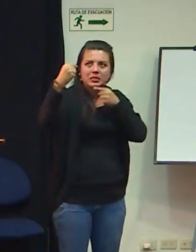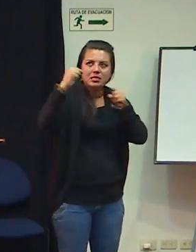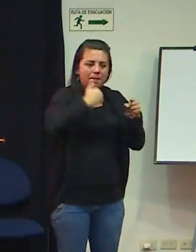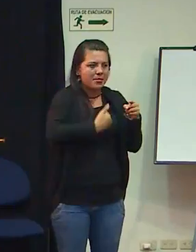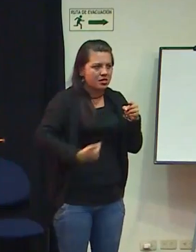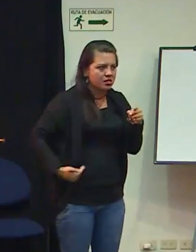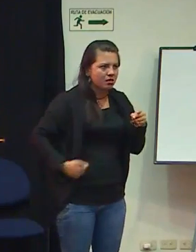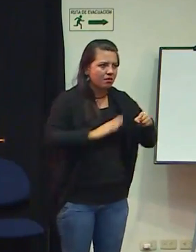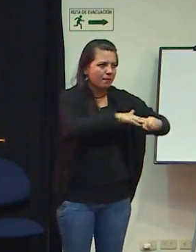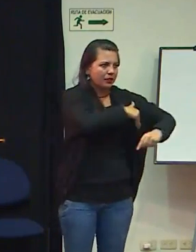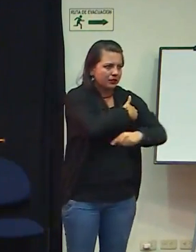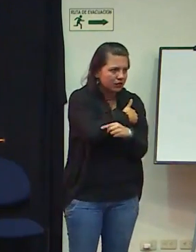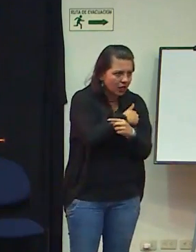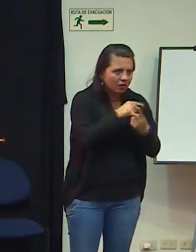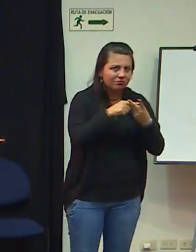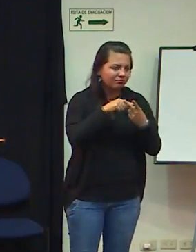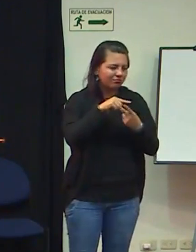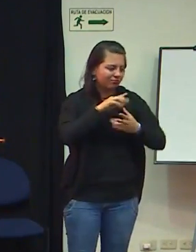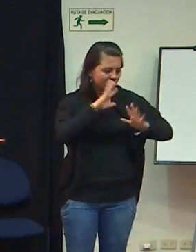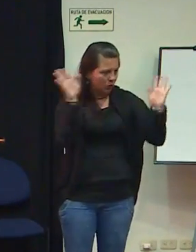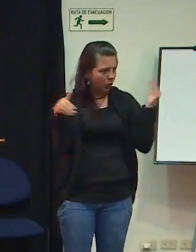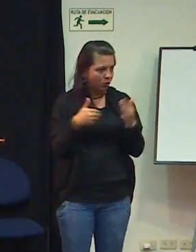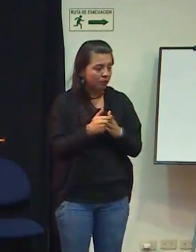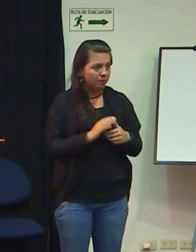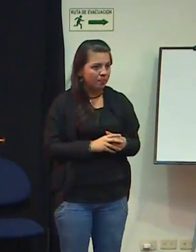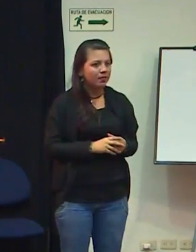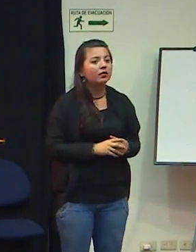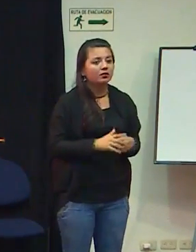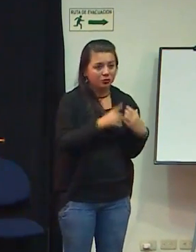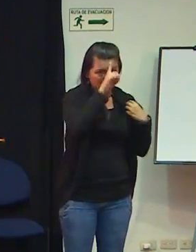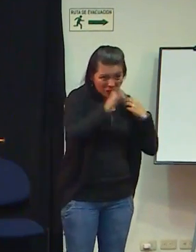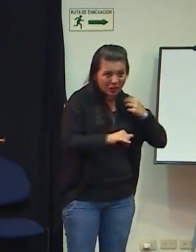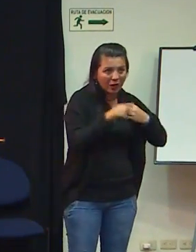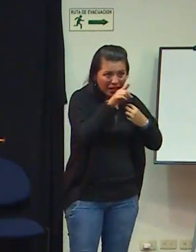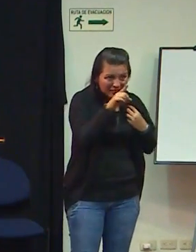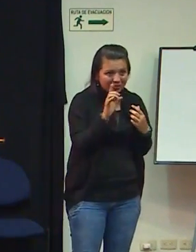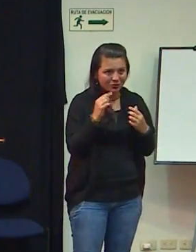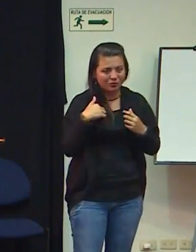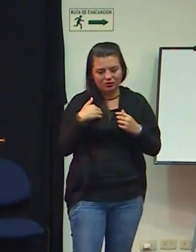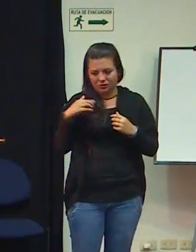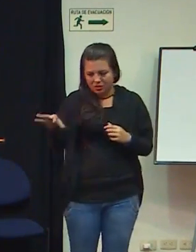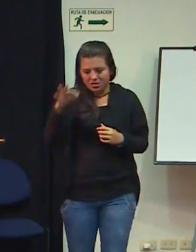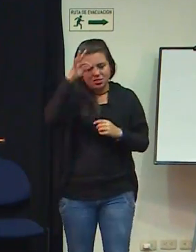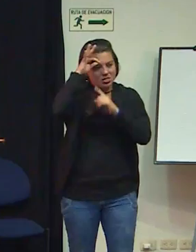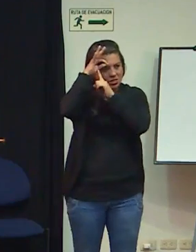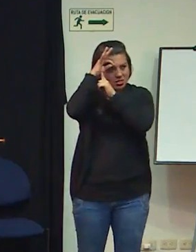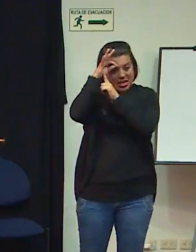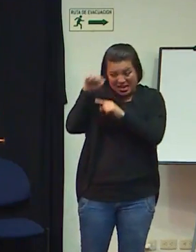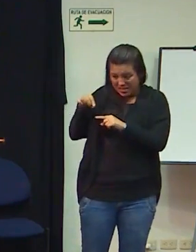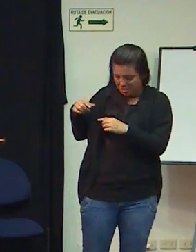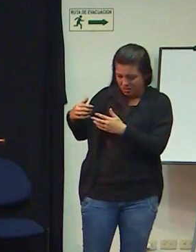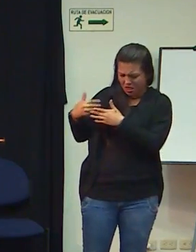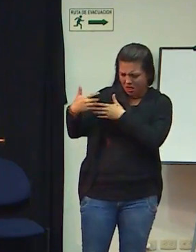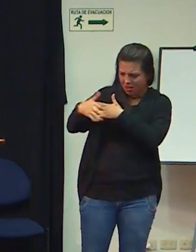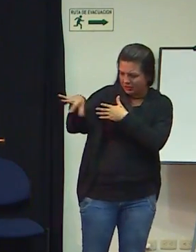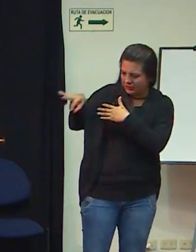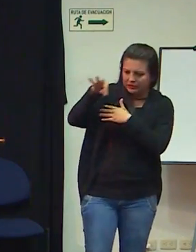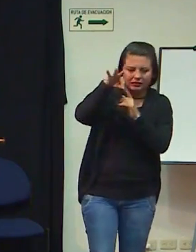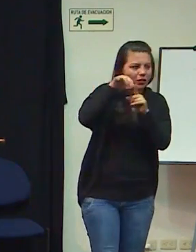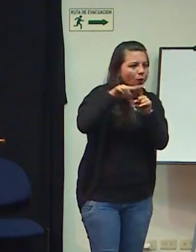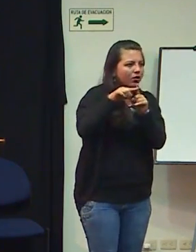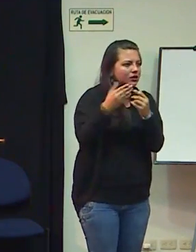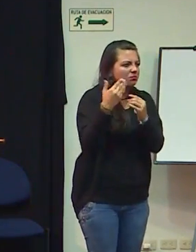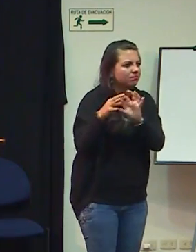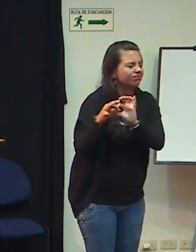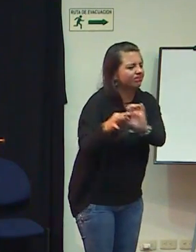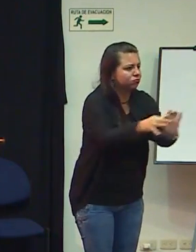el ministerio, con todos los espacios. Ahí se escuchó, creo que eso, por eso yo lo traigo mucho a colación, porque fue una experiencia que unificó a todo el mundo.